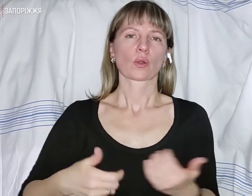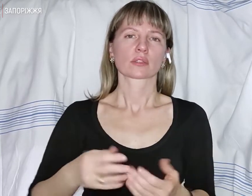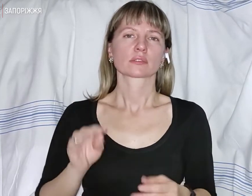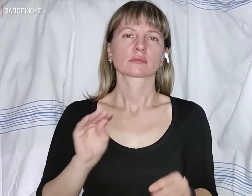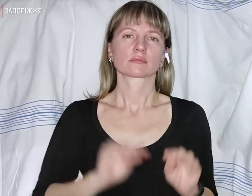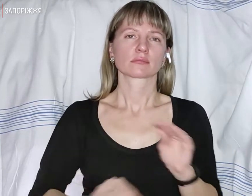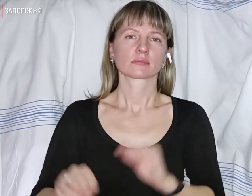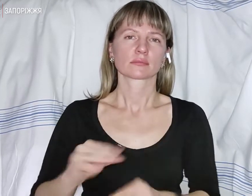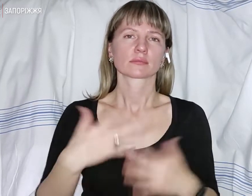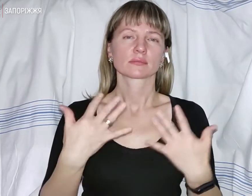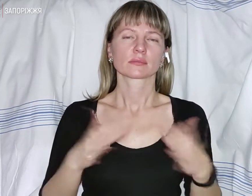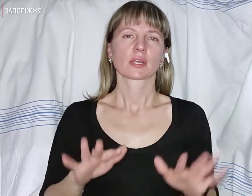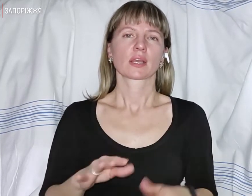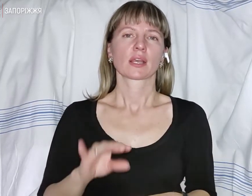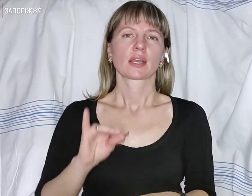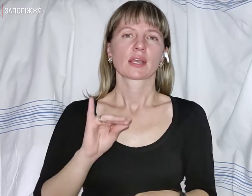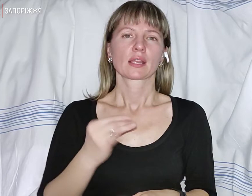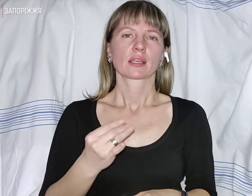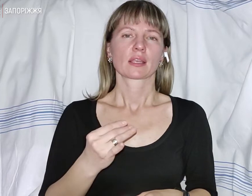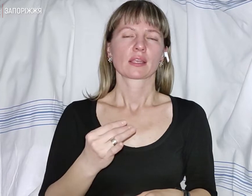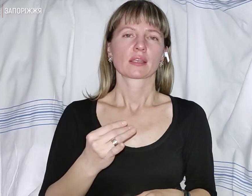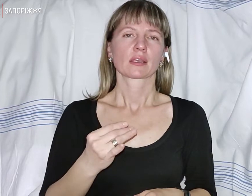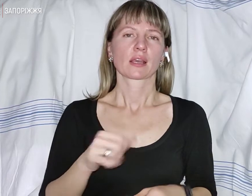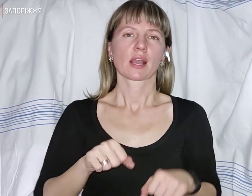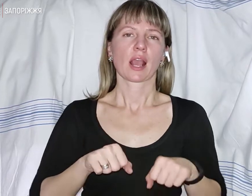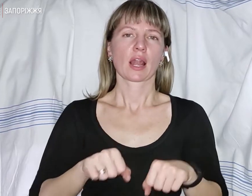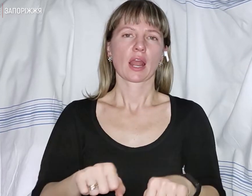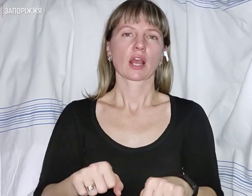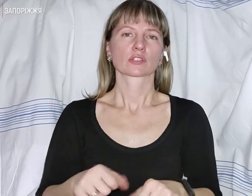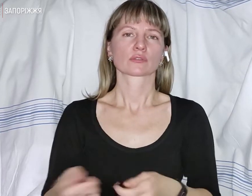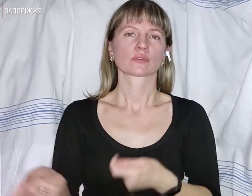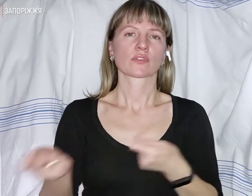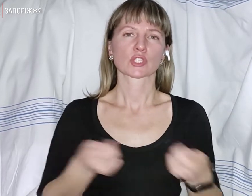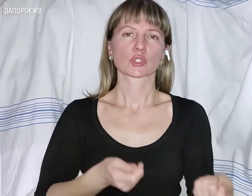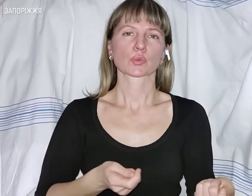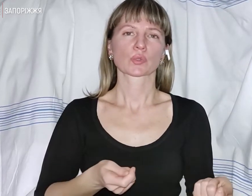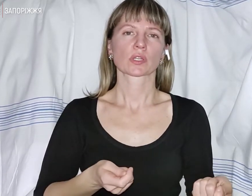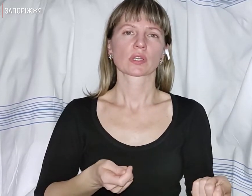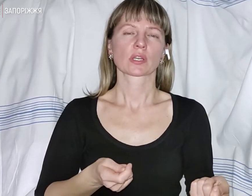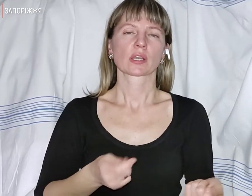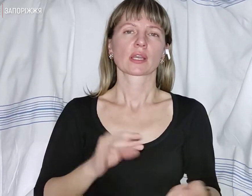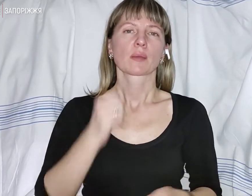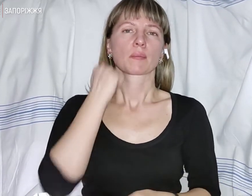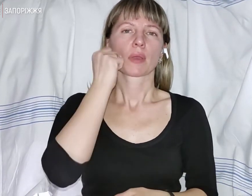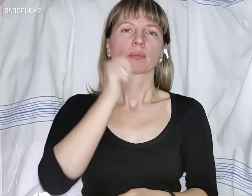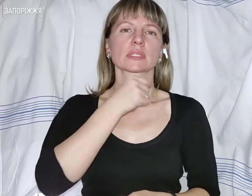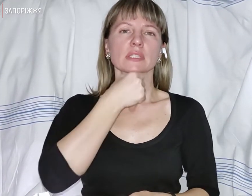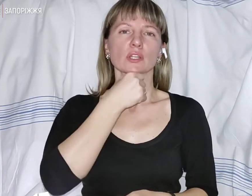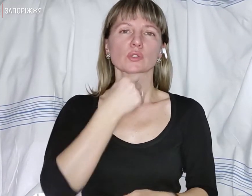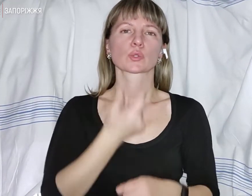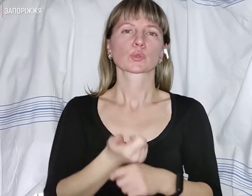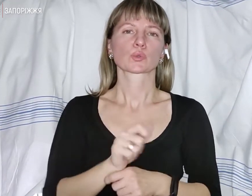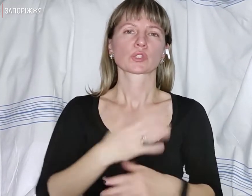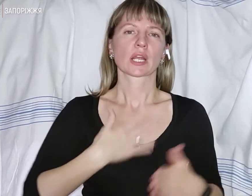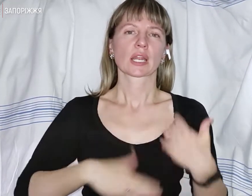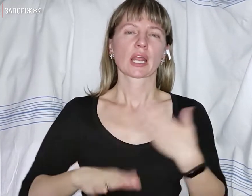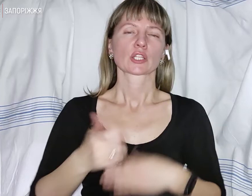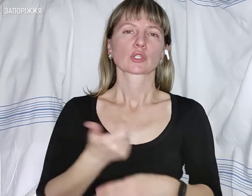ровненько. Видишь собачки в доме? Просто не было именно организации какой-то. этого всего,